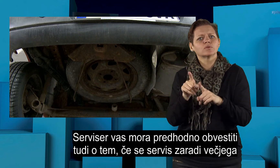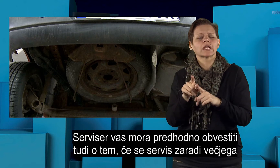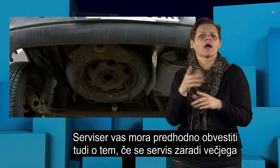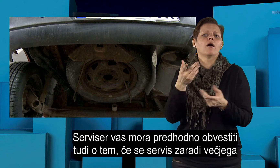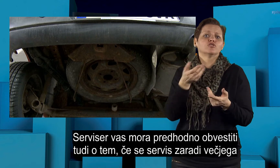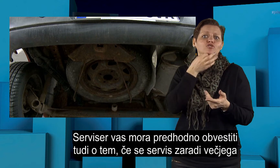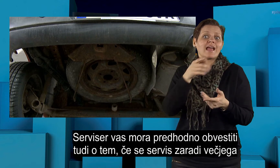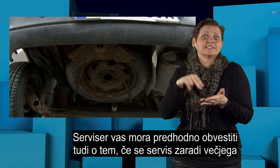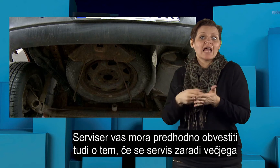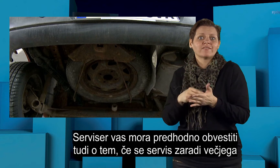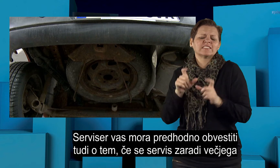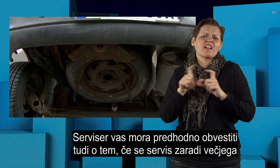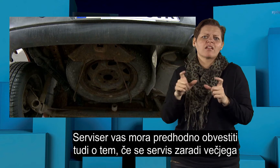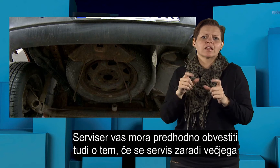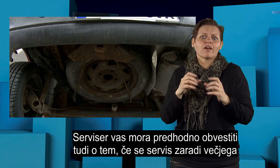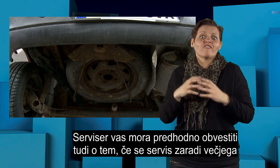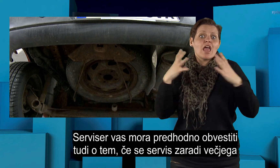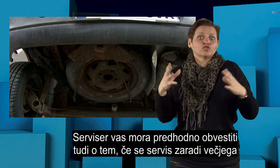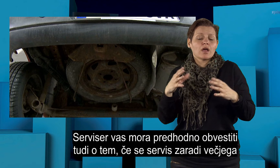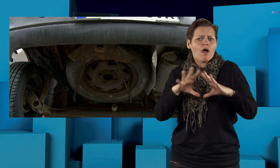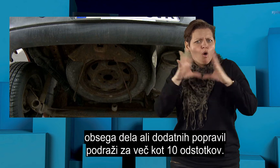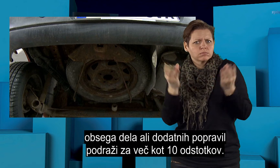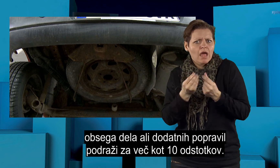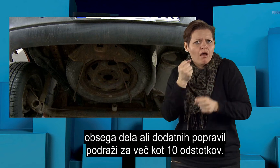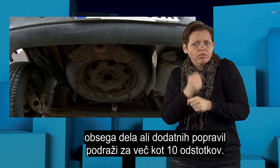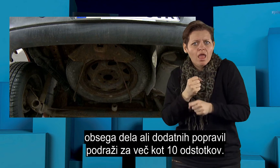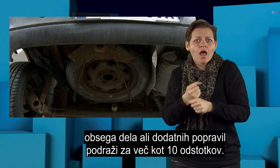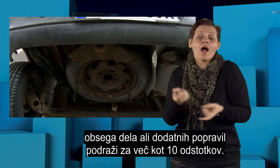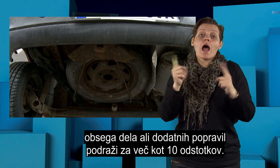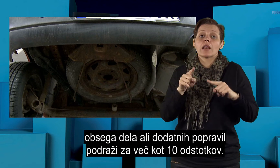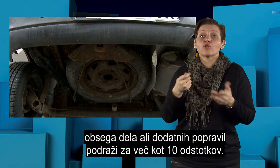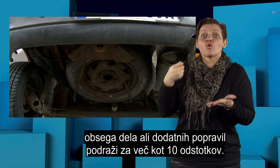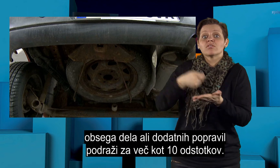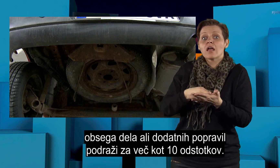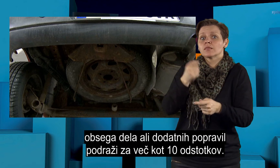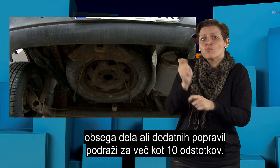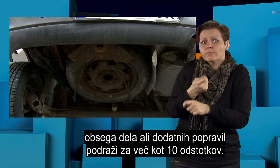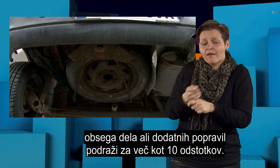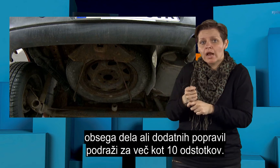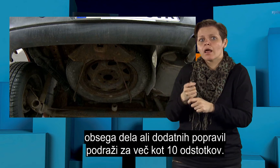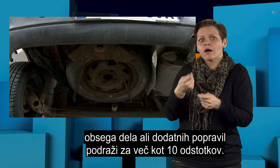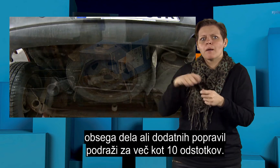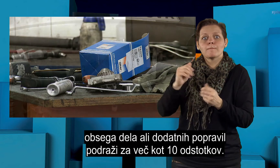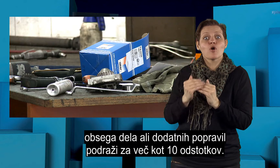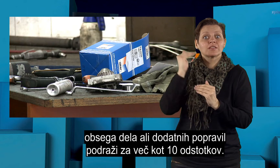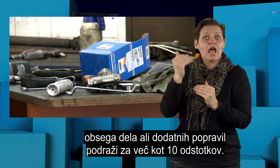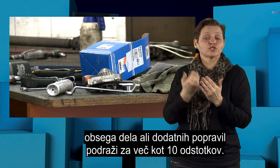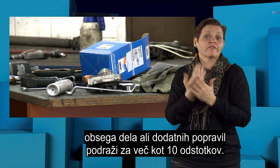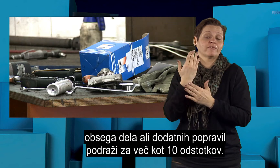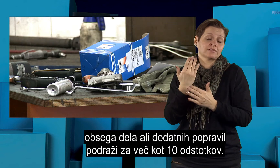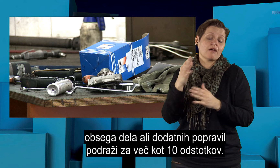tudi o tem, če se servis zaradi večjega obsega dela ali dodatnih popravil podraži za več kot